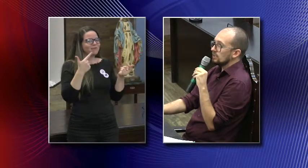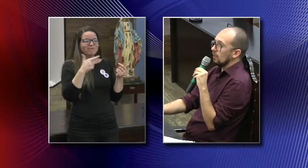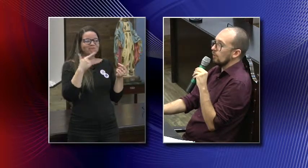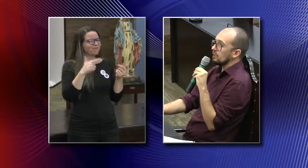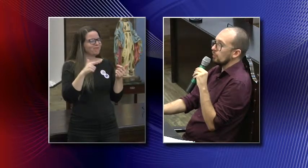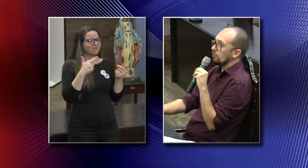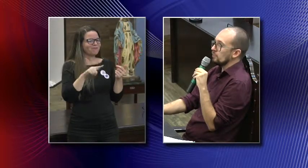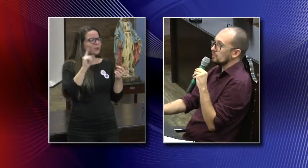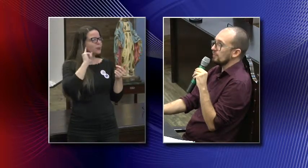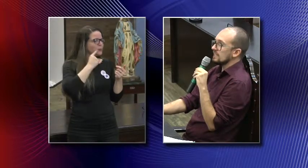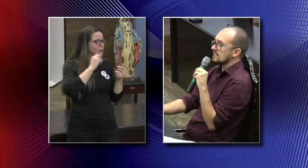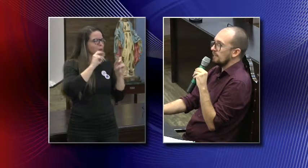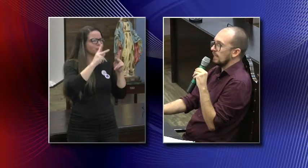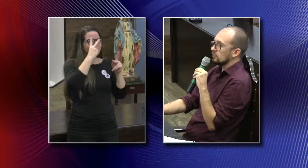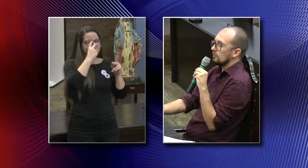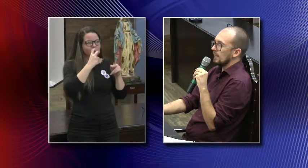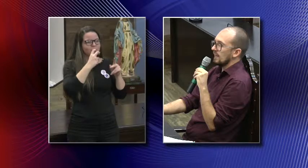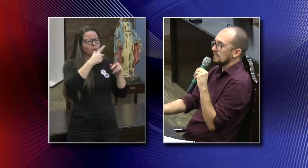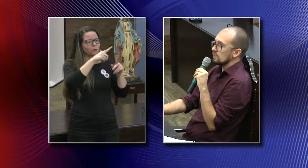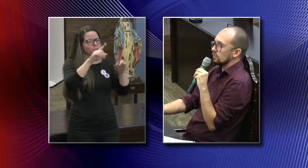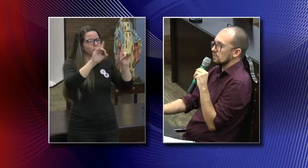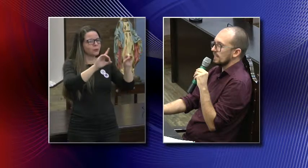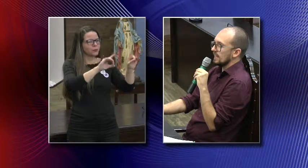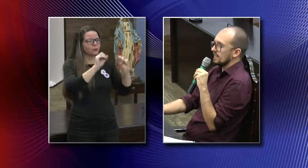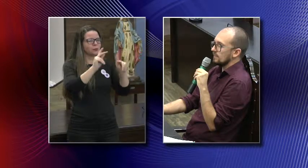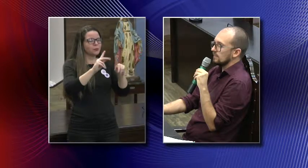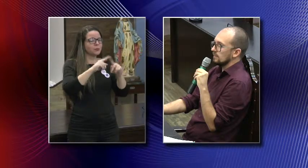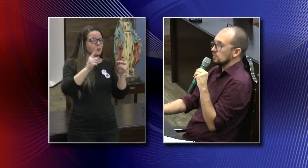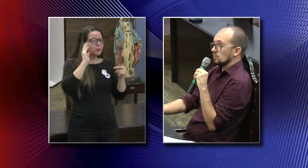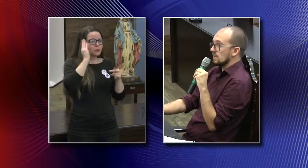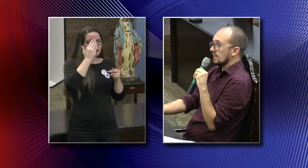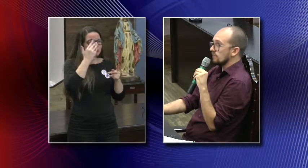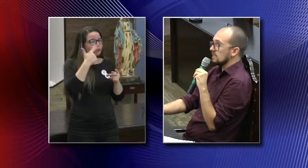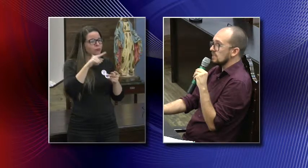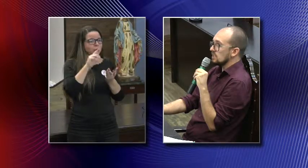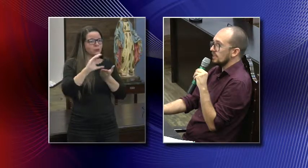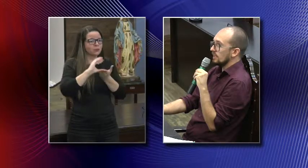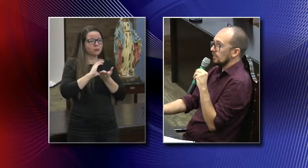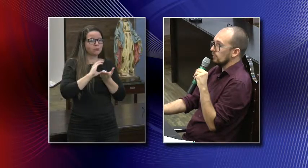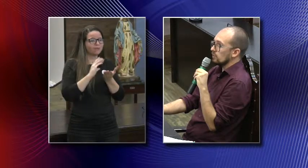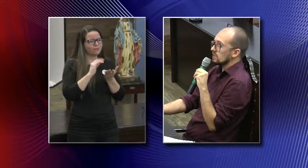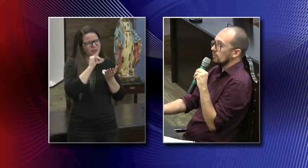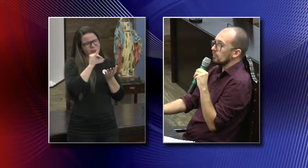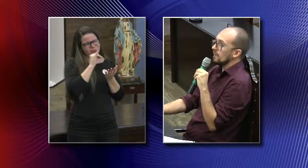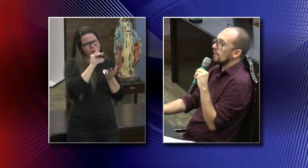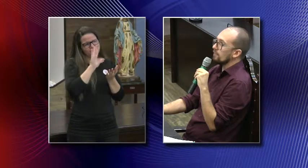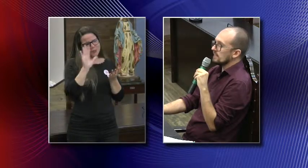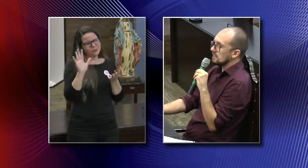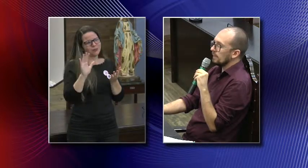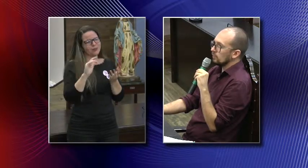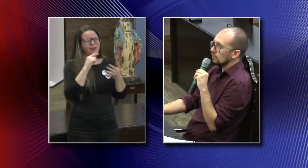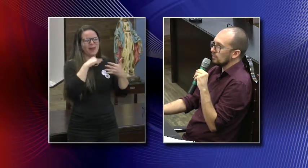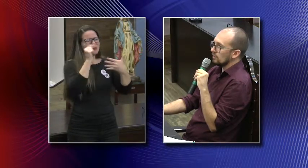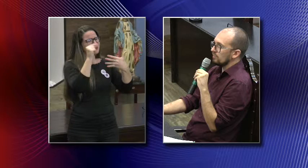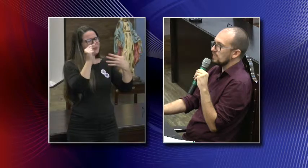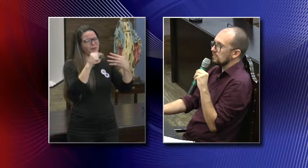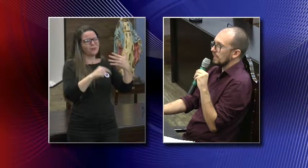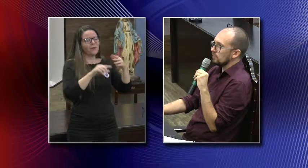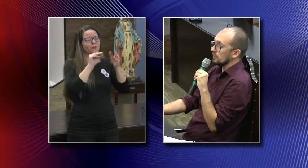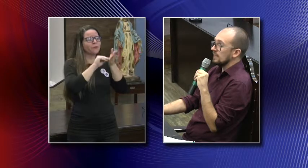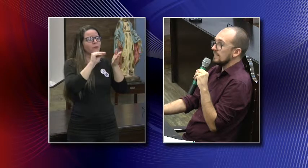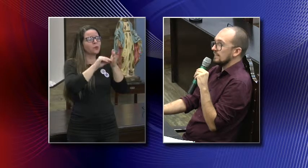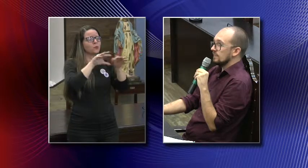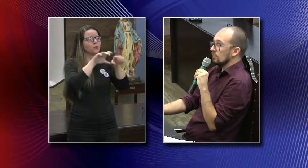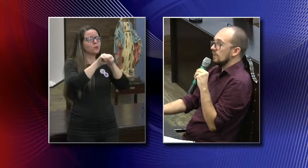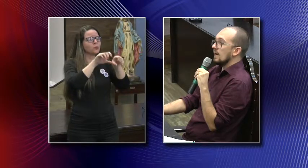e hoje, onde é que eu busco financiamento para a área da surdo-cegueira? Surdo-cegueira não existe, eu não consigo financiamento, inclusive,